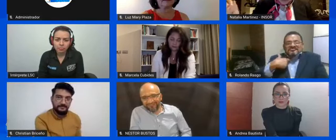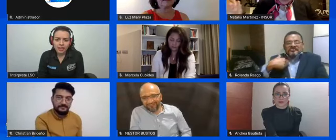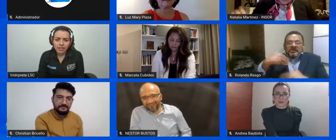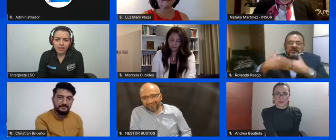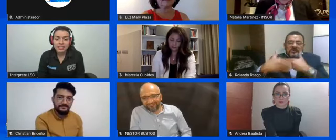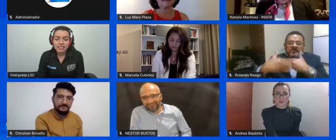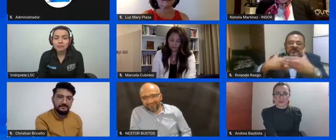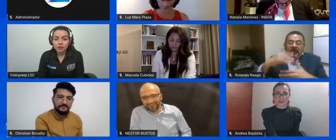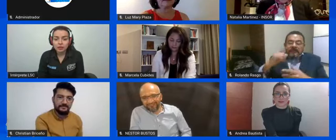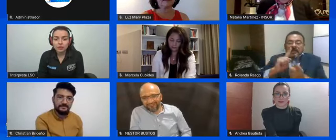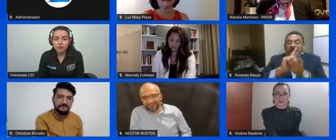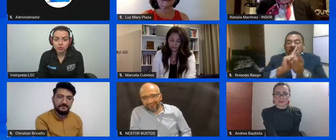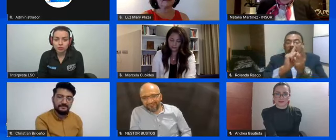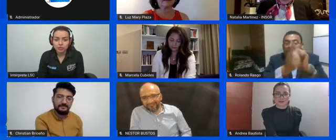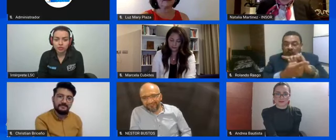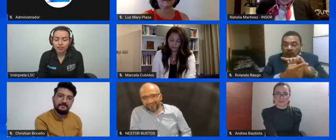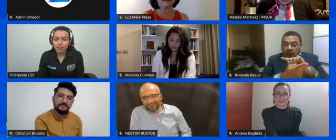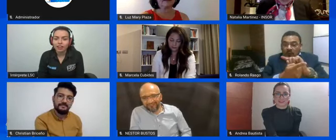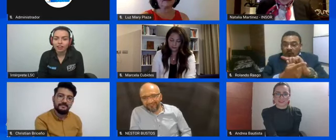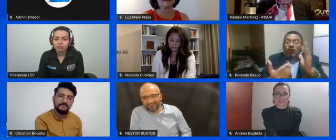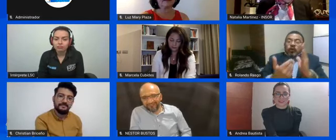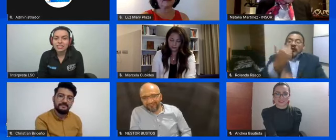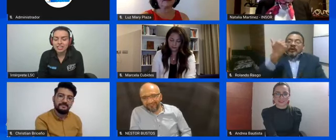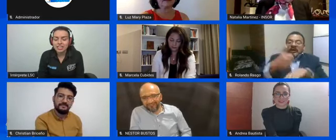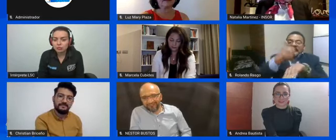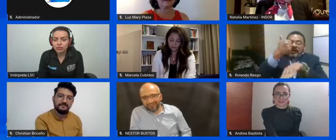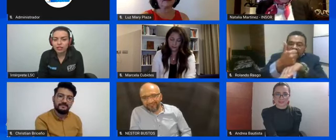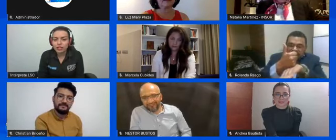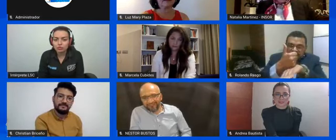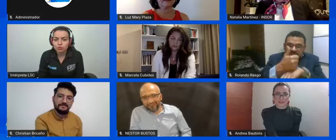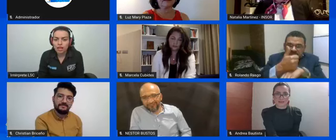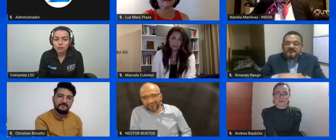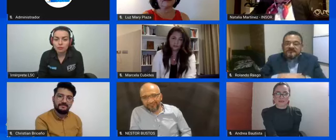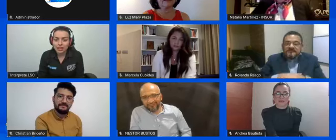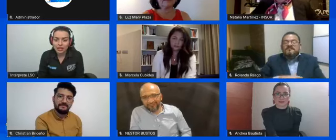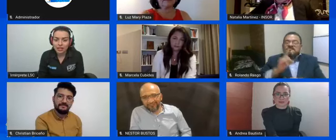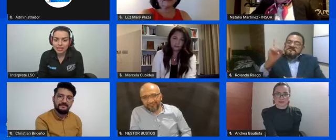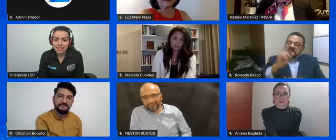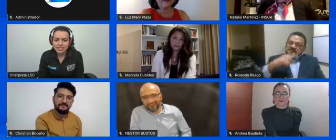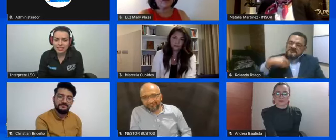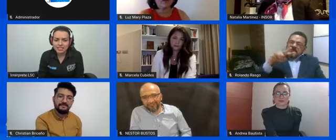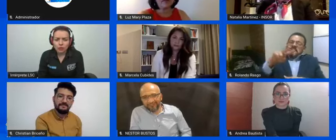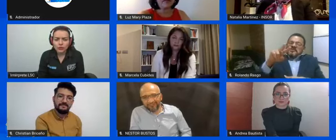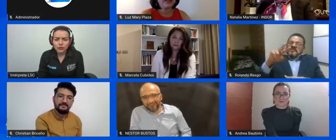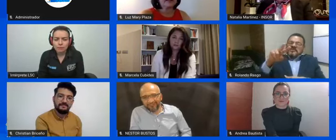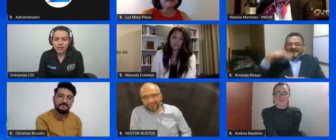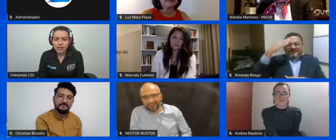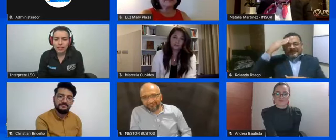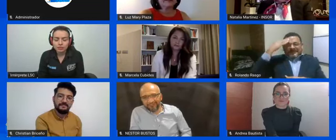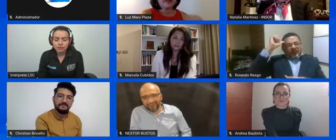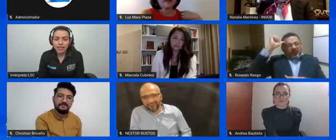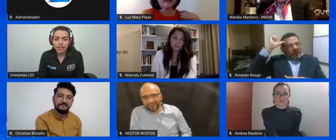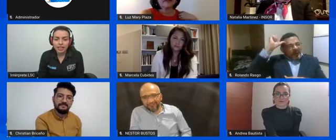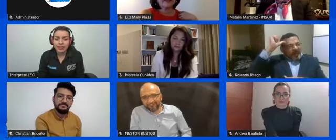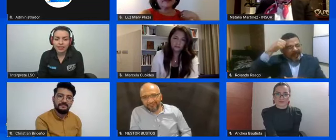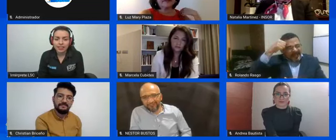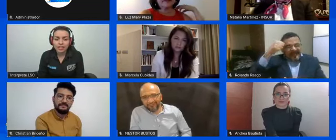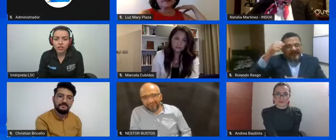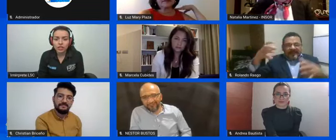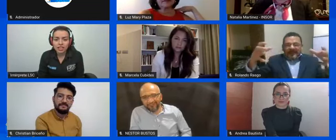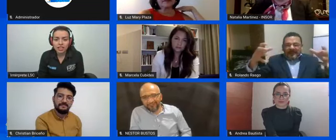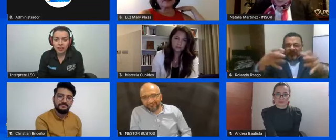Sin embargo, pues muchos lo hacíamos porque nos gustaba hablar en lengua de señas. Cuando cambiaron de directora,